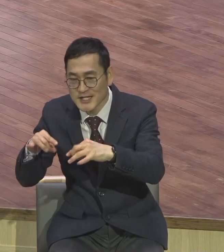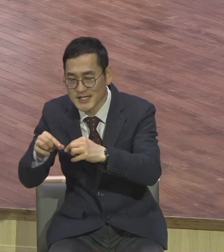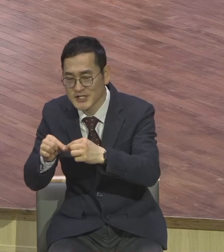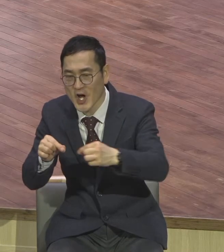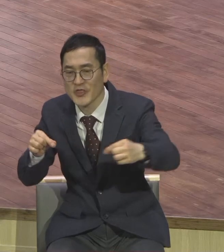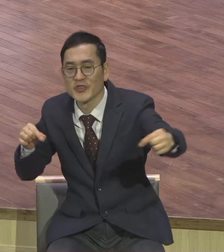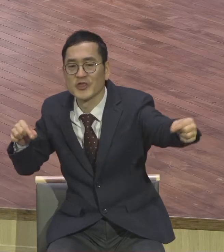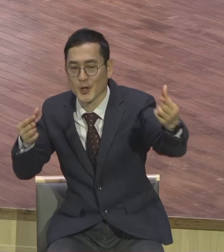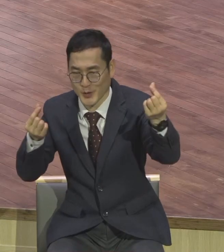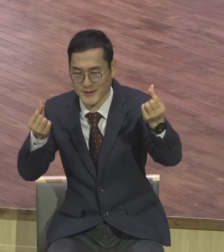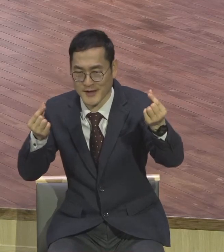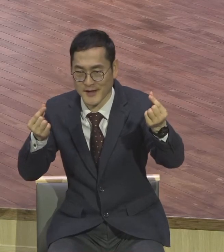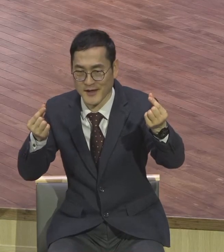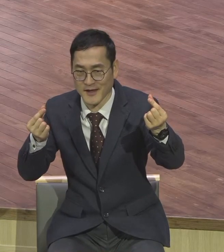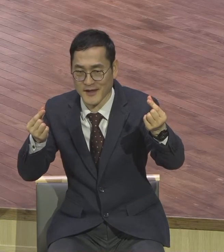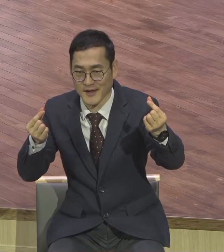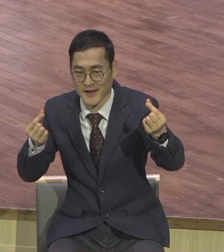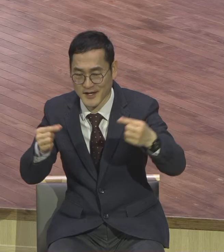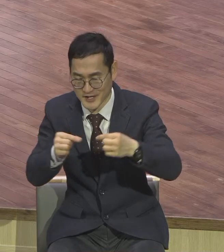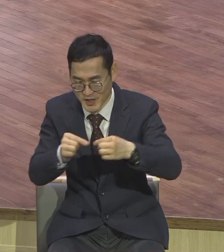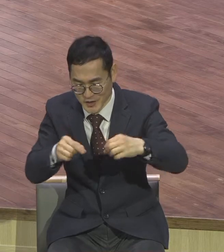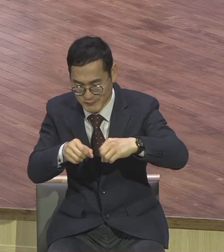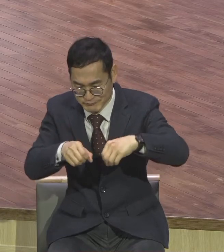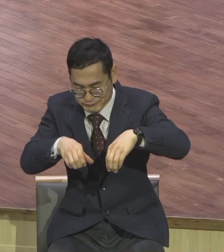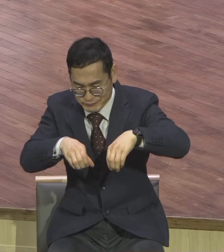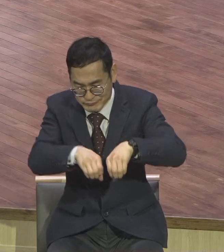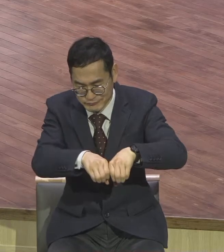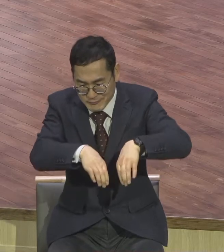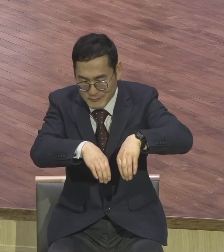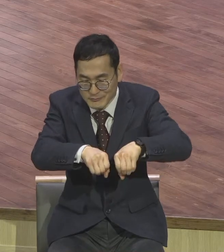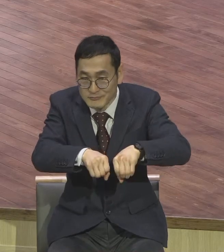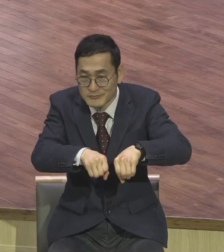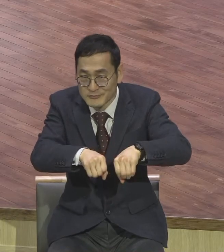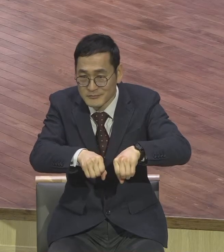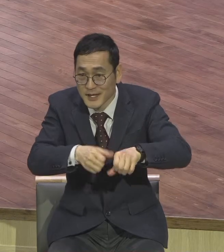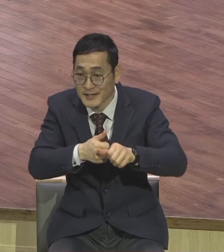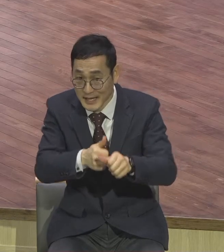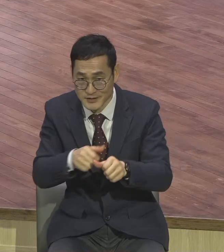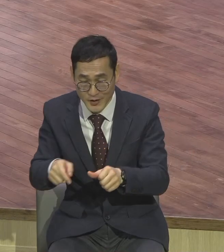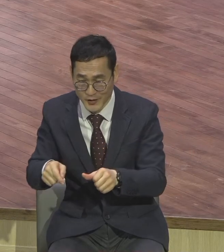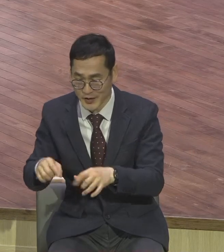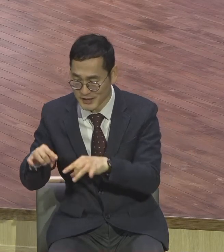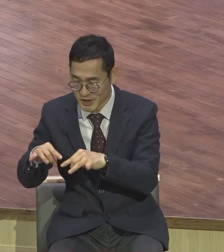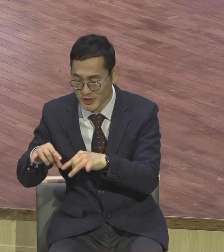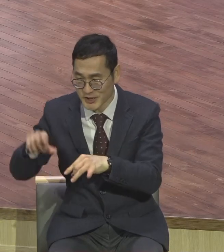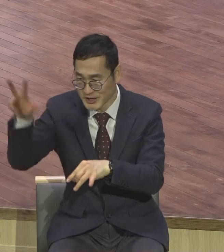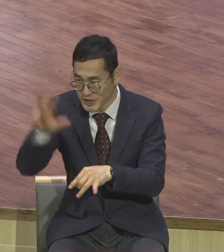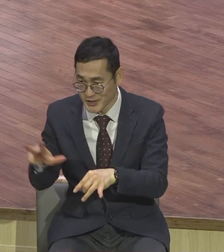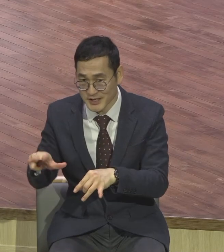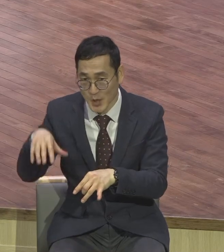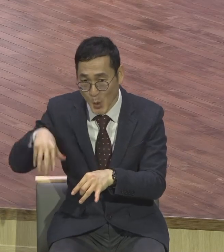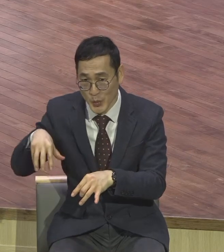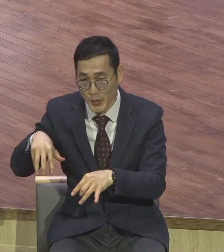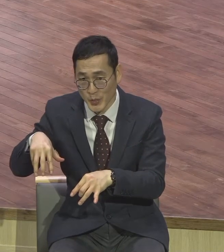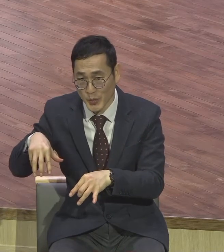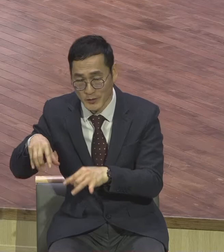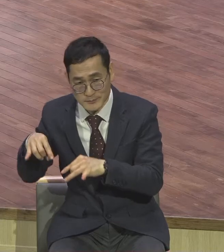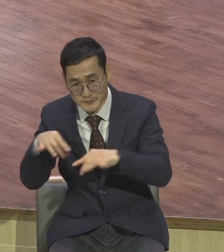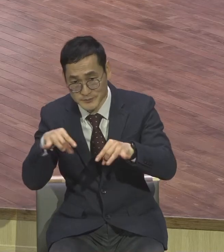전선의 크기에 따라서 이 전력 송전 양이